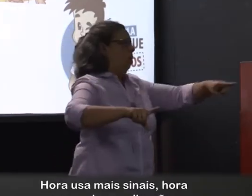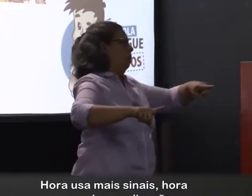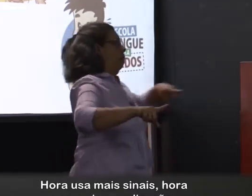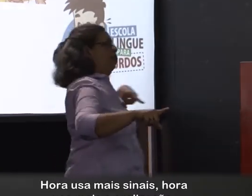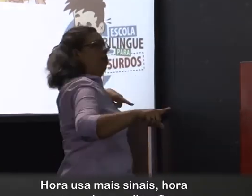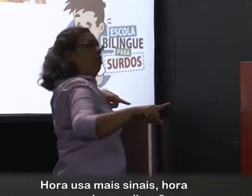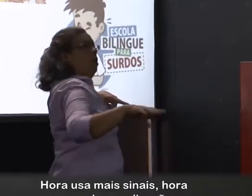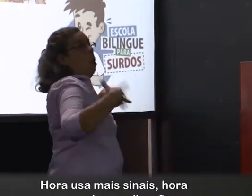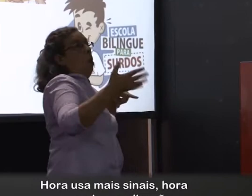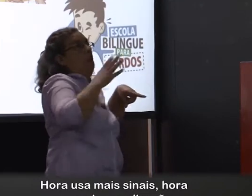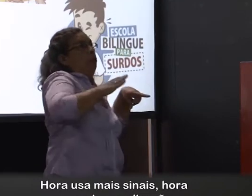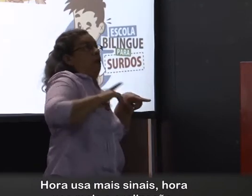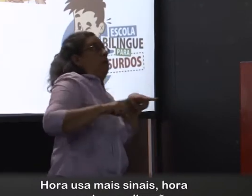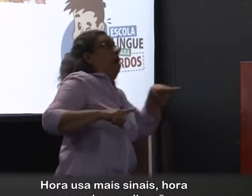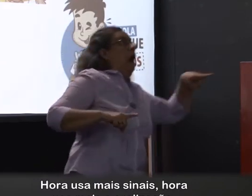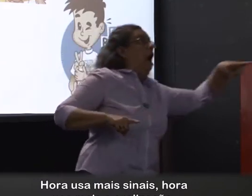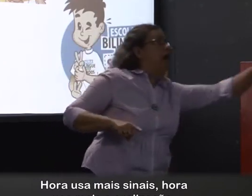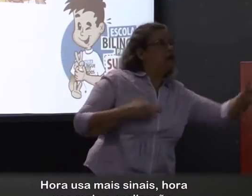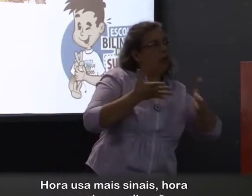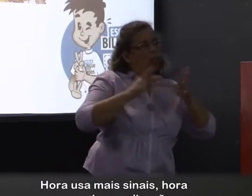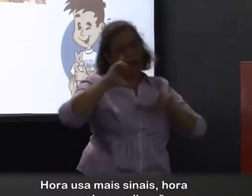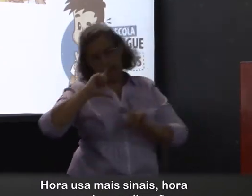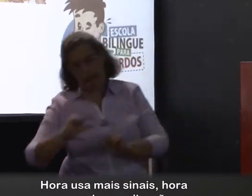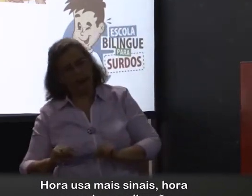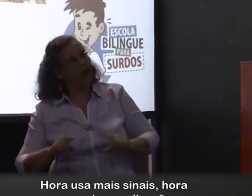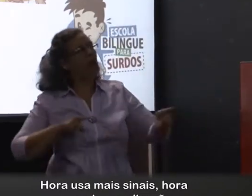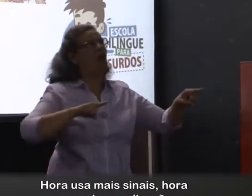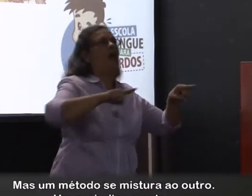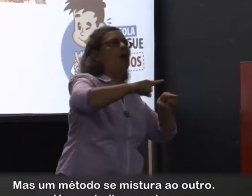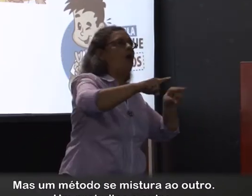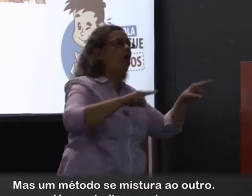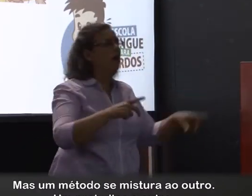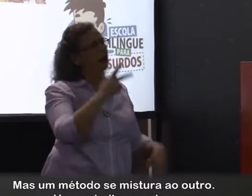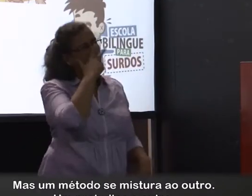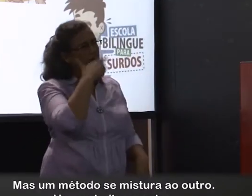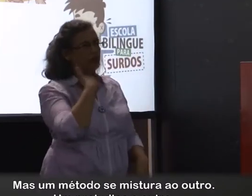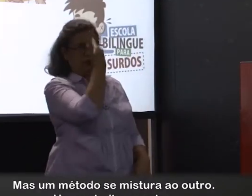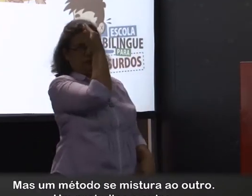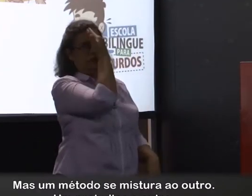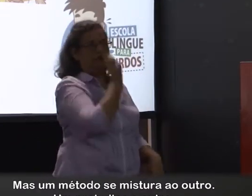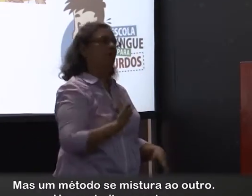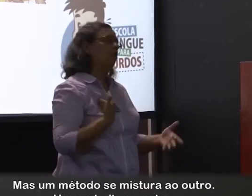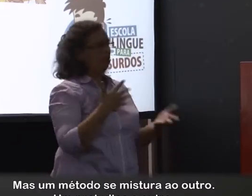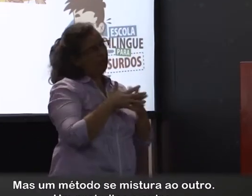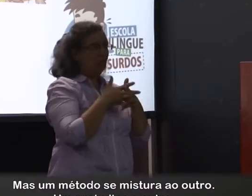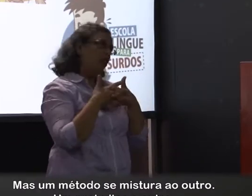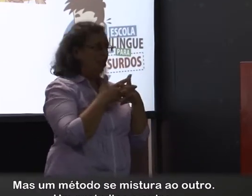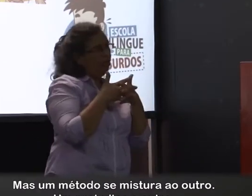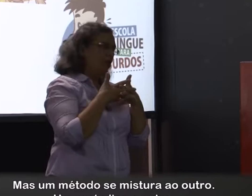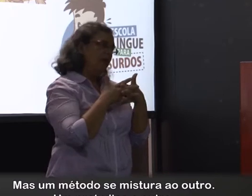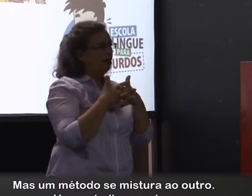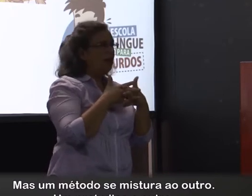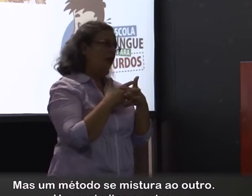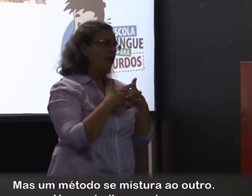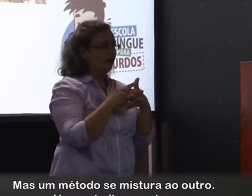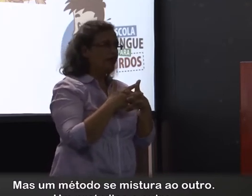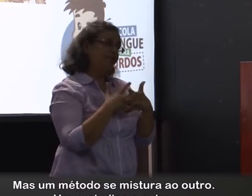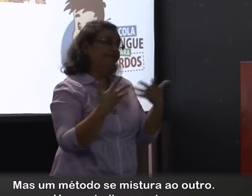Né? Ora usa mais os sinais, ora mais a oralização. Mas um método, um